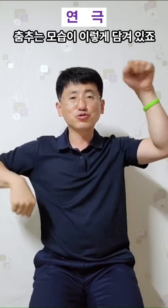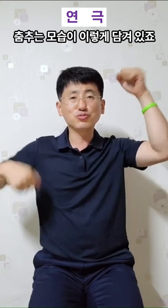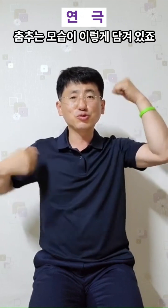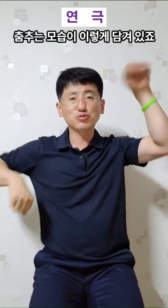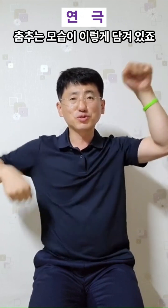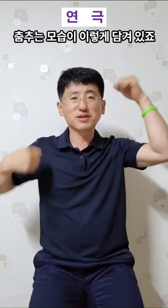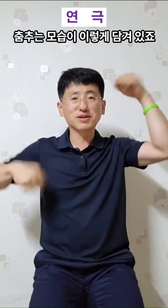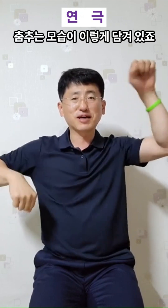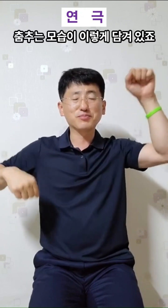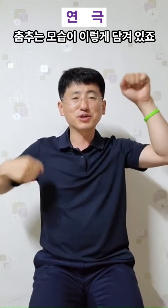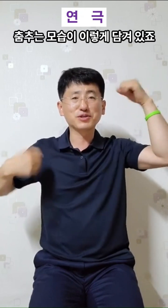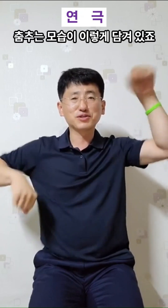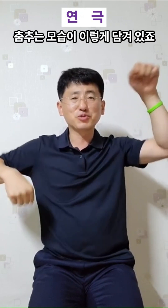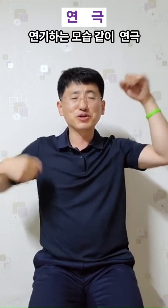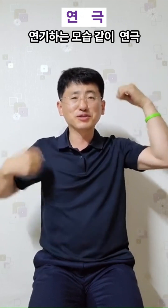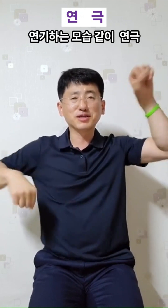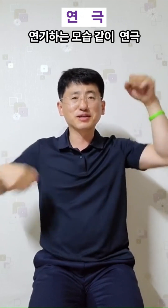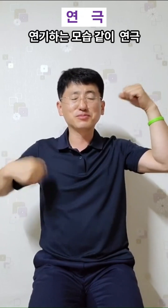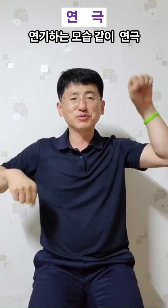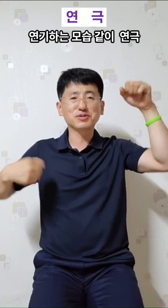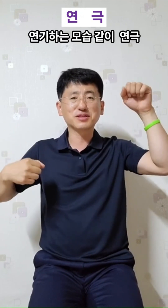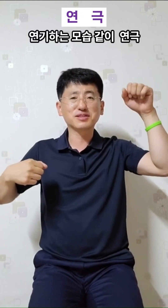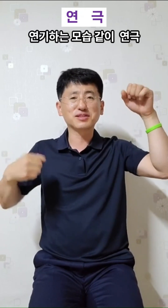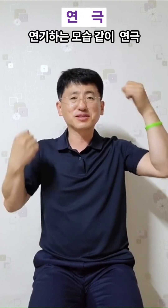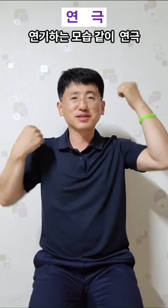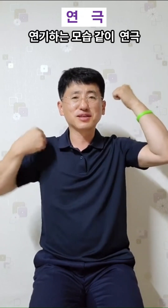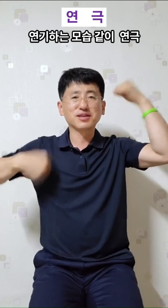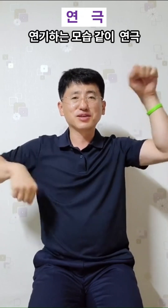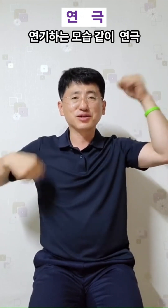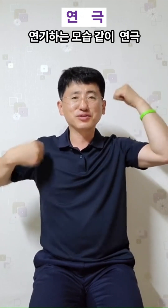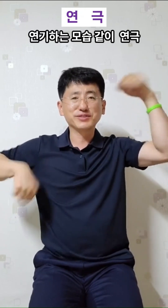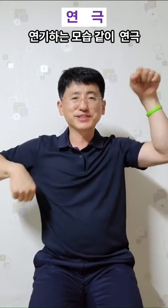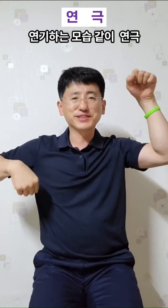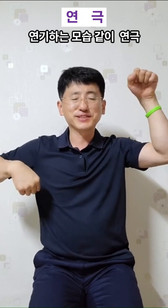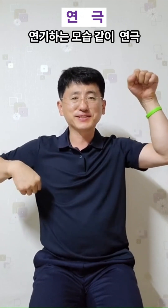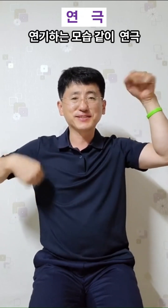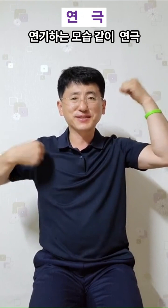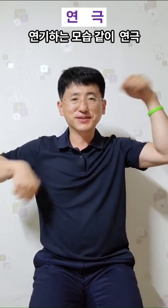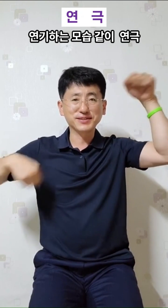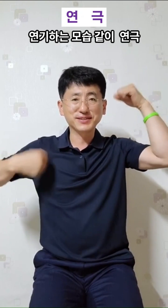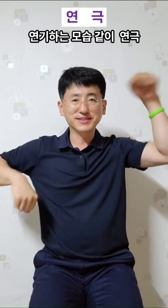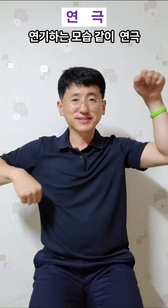춤추는 모습이 이렇게 담겨 있죠. 뭐 연기하는 모습 같이. 연극.